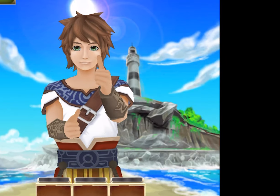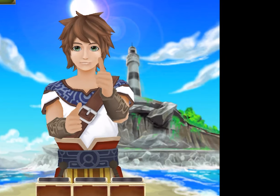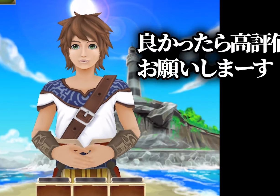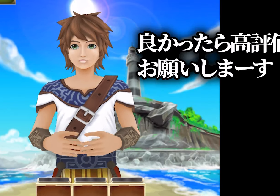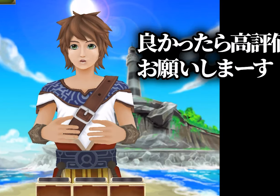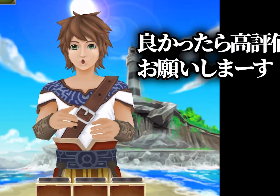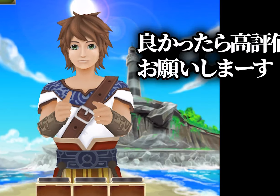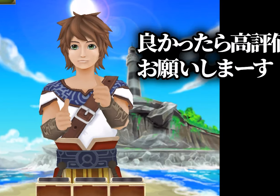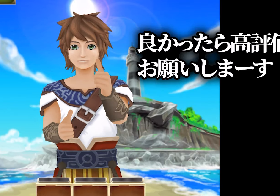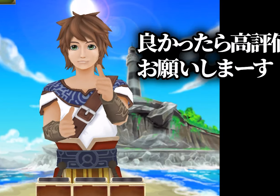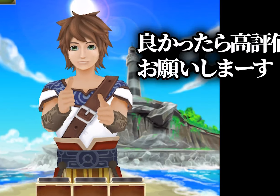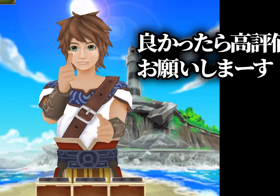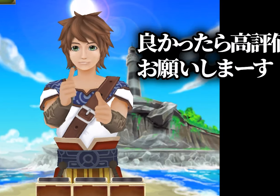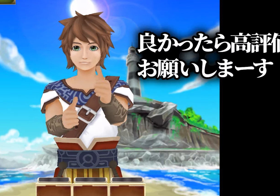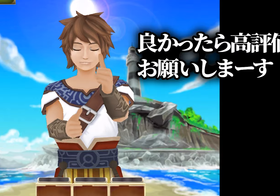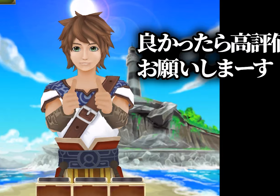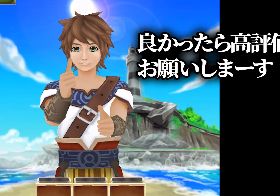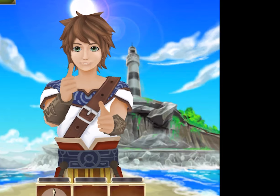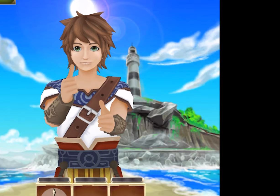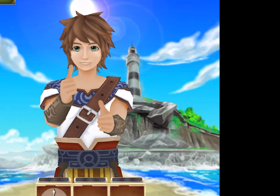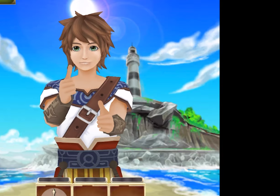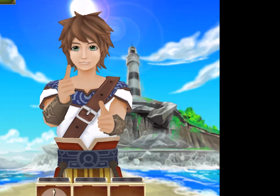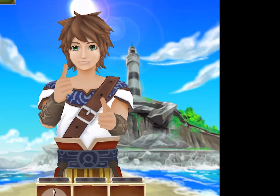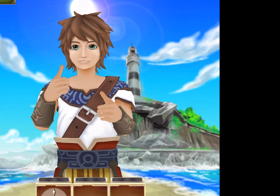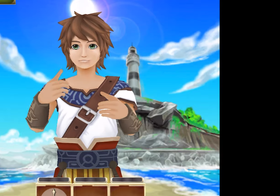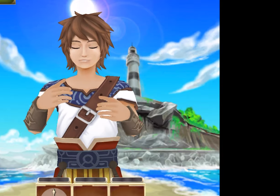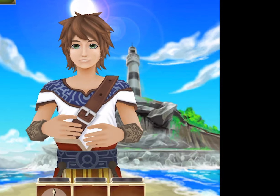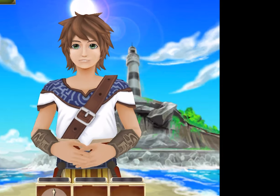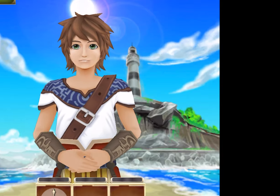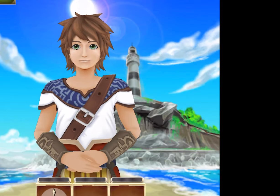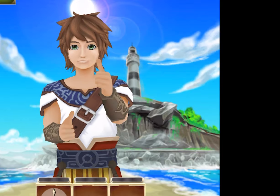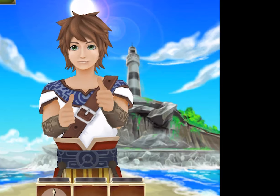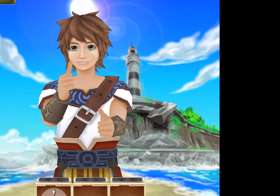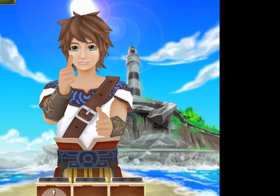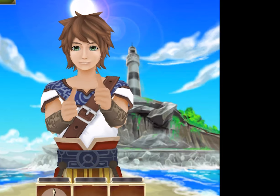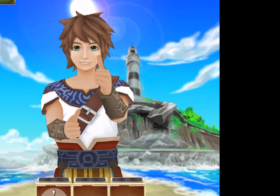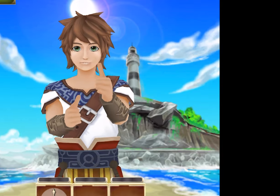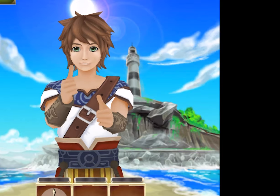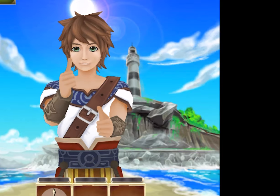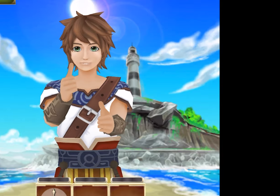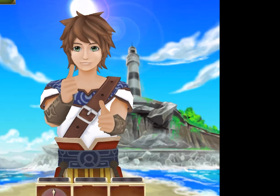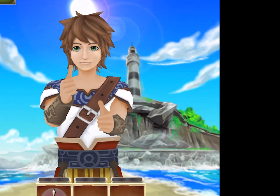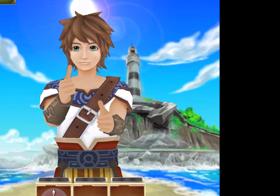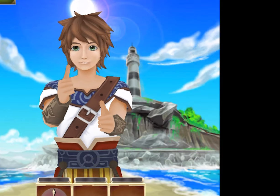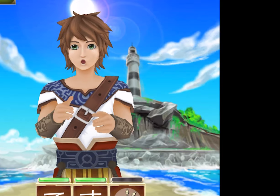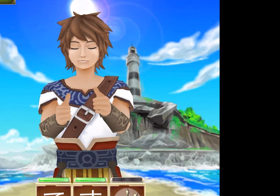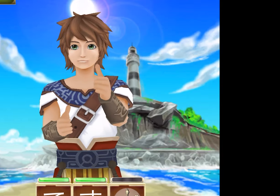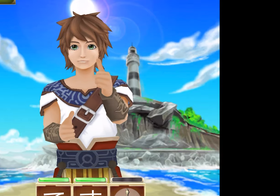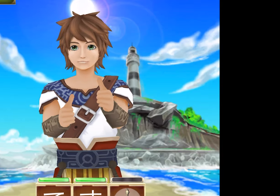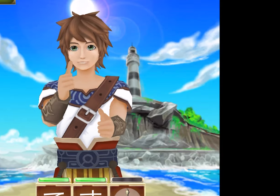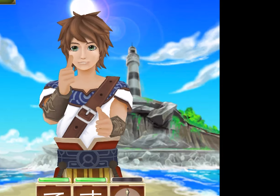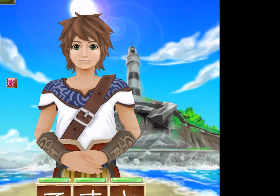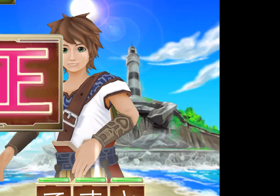よかったら高評価お願いしまーすでもYouTuberにめちゃう高評価を促してるわけじゃないテストテスト